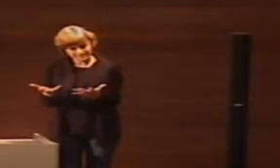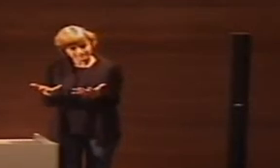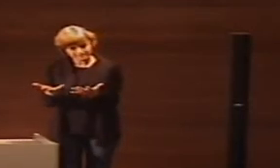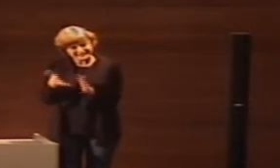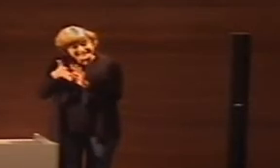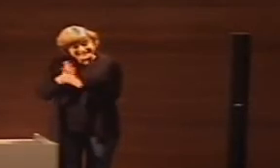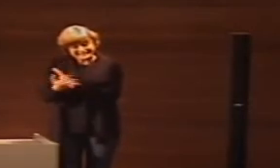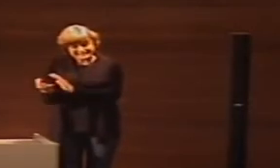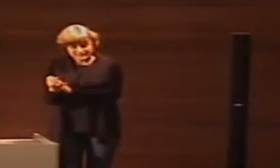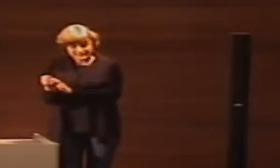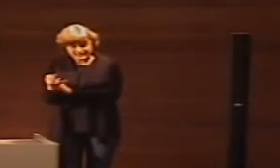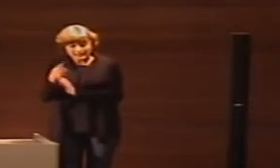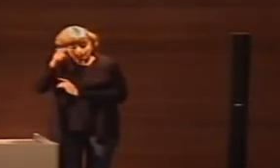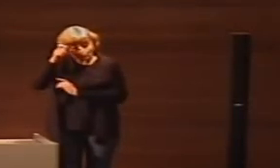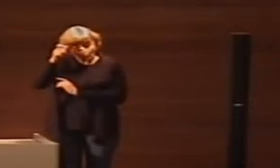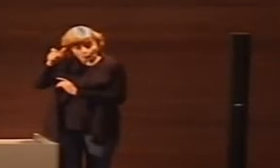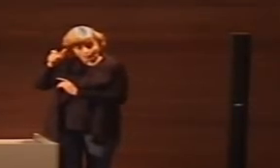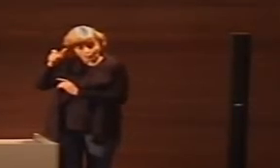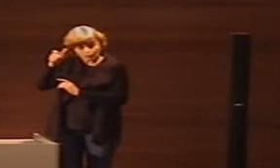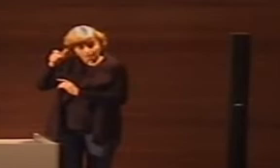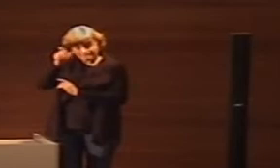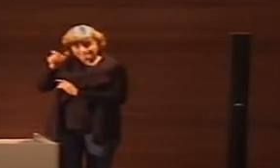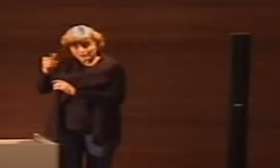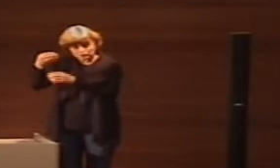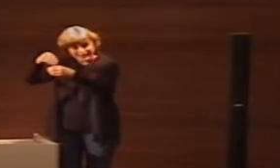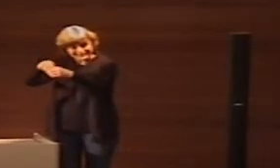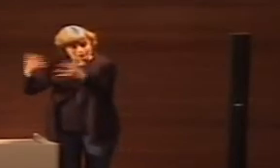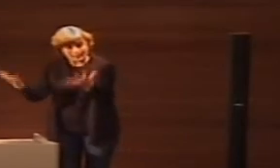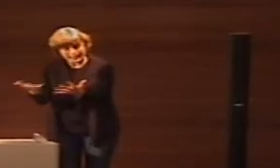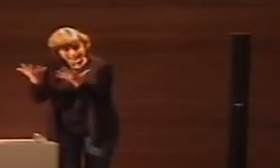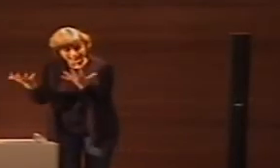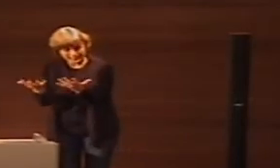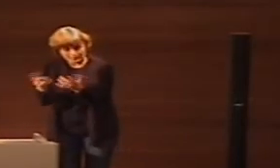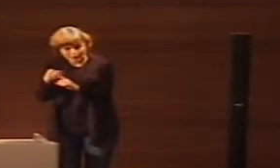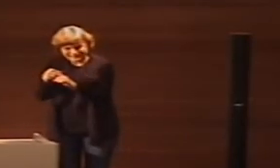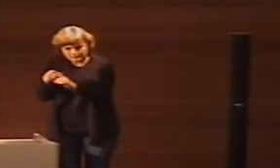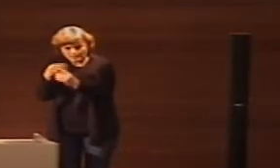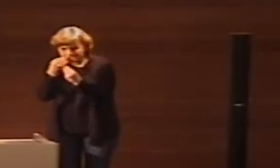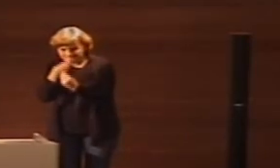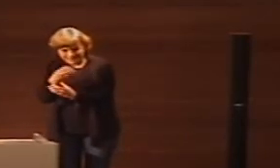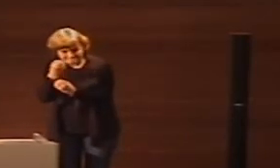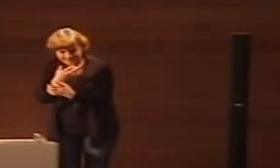De modo que estos integrantes, los municipios, tengan también incentivos para hacer las cosas bien, ¿no?